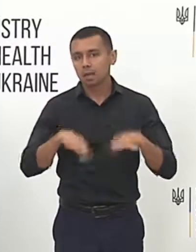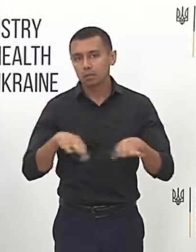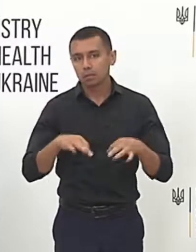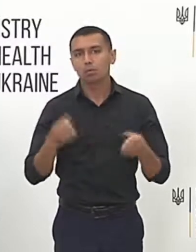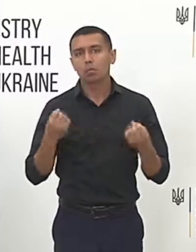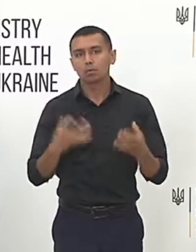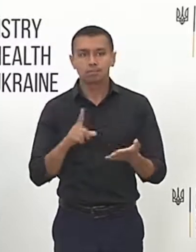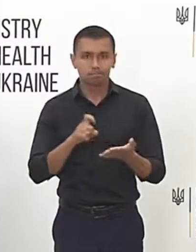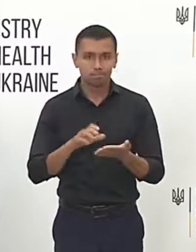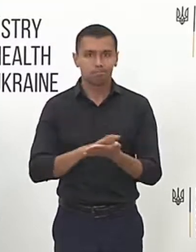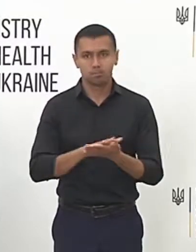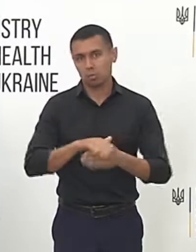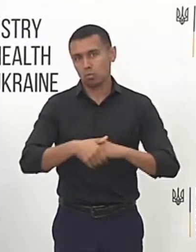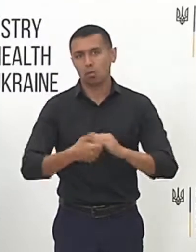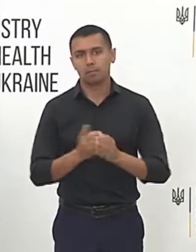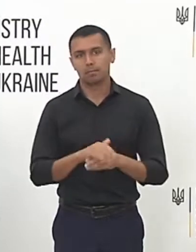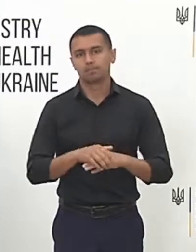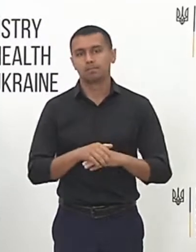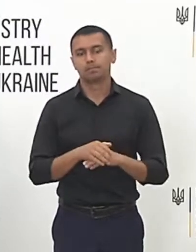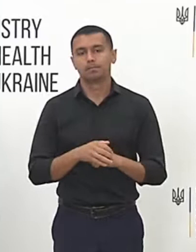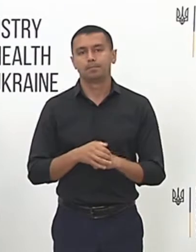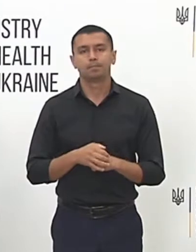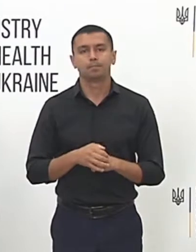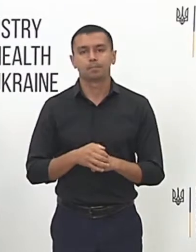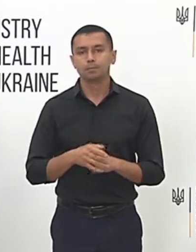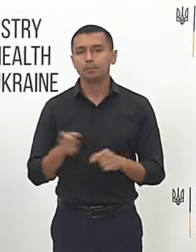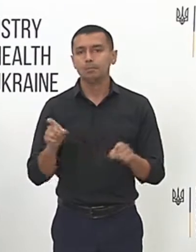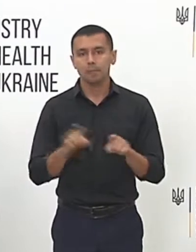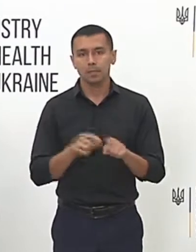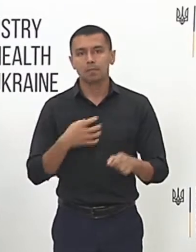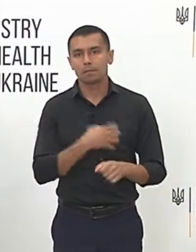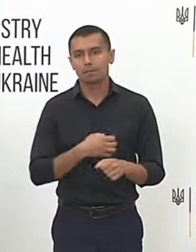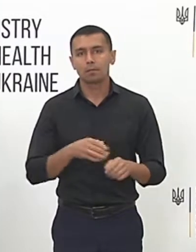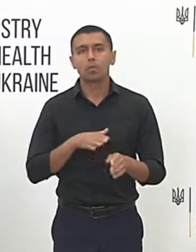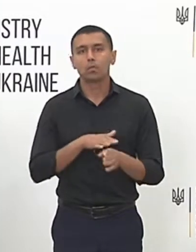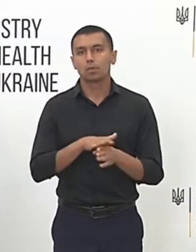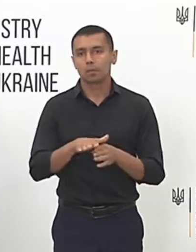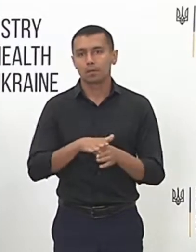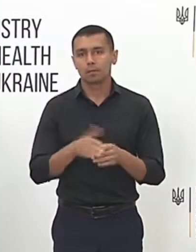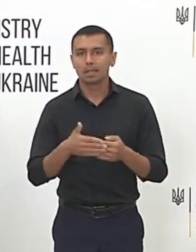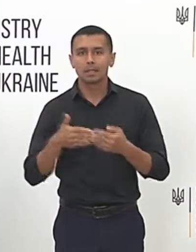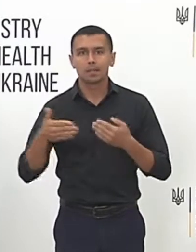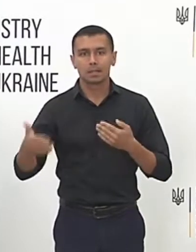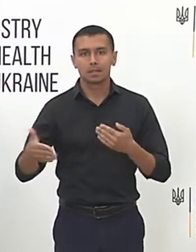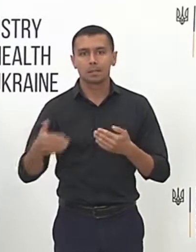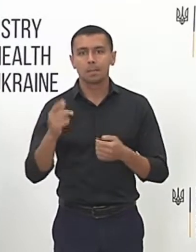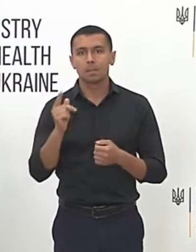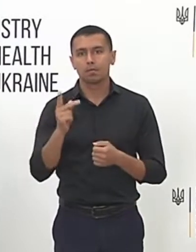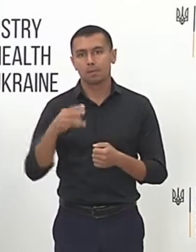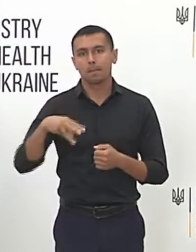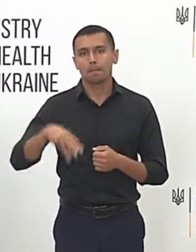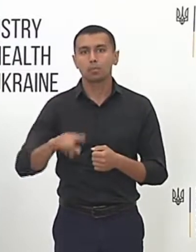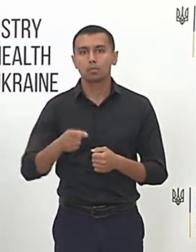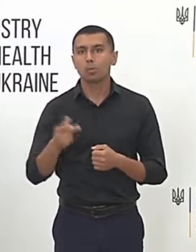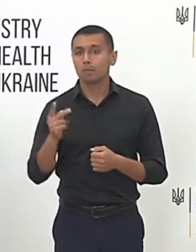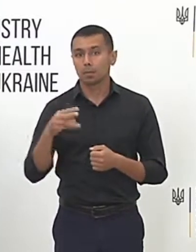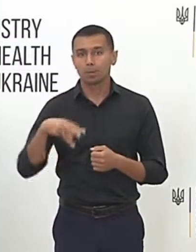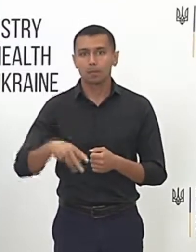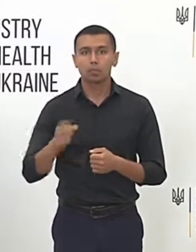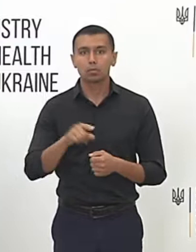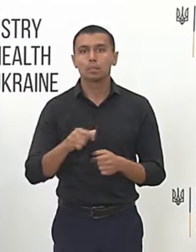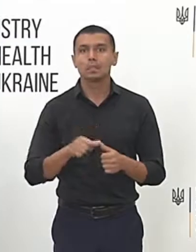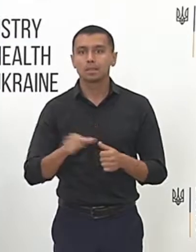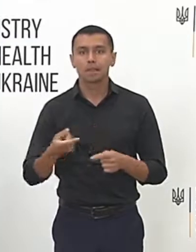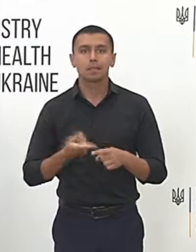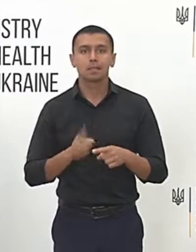просто обробити руки антисептиком. І також важливо дотримуватися дистанції 1,5 метра. Чому 1,5 метра? Тому що